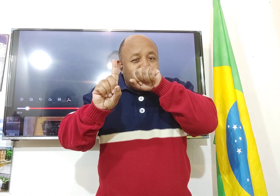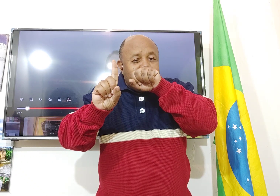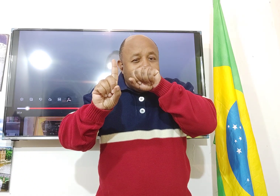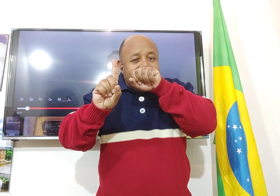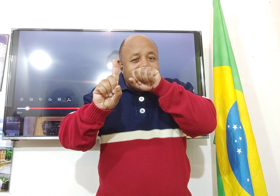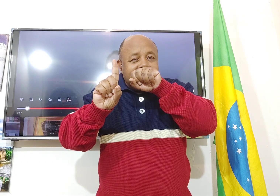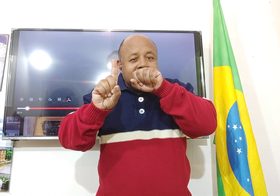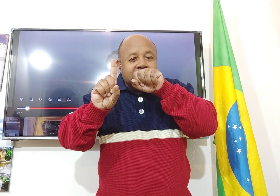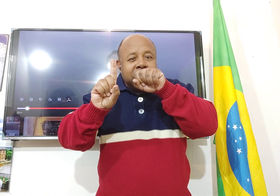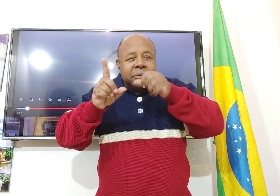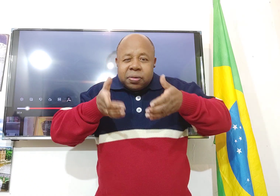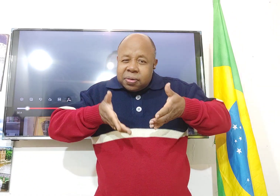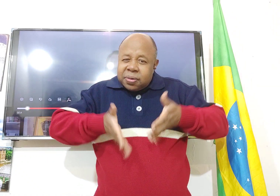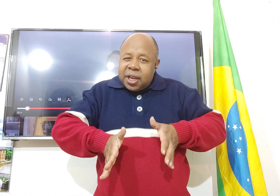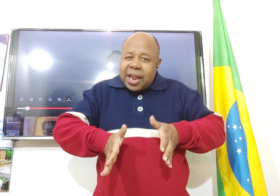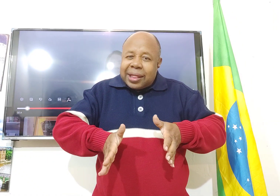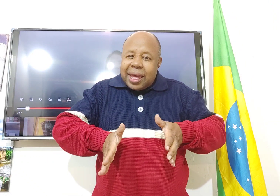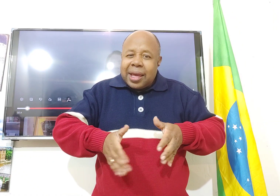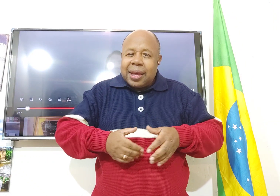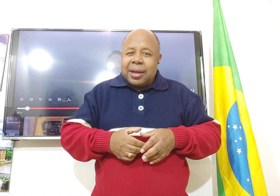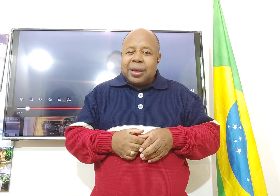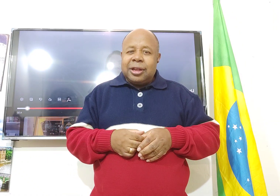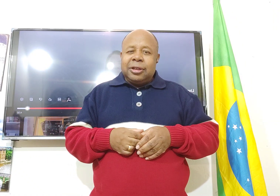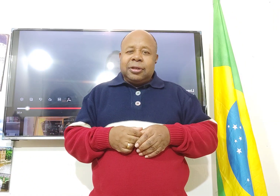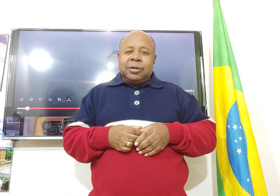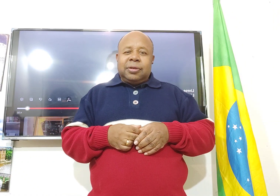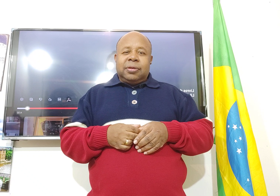Da mãe e nascer.